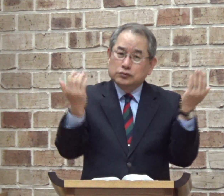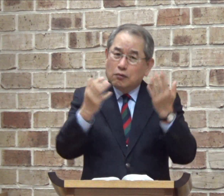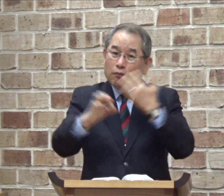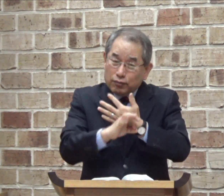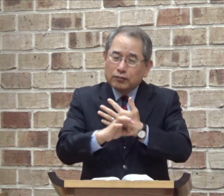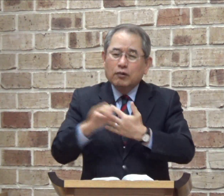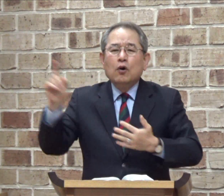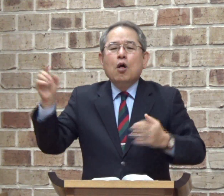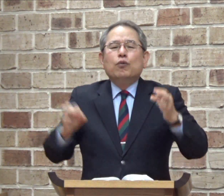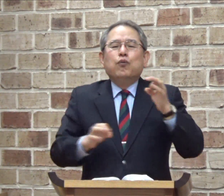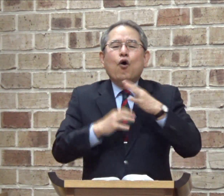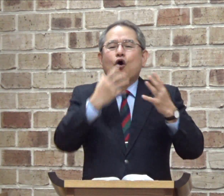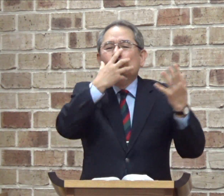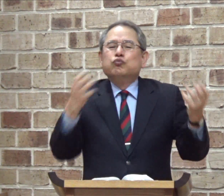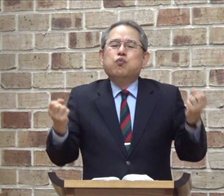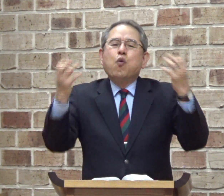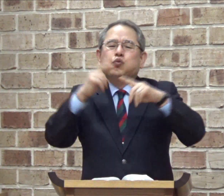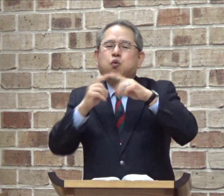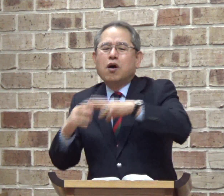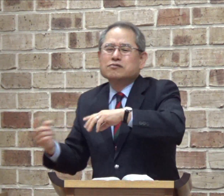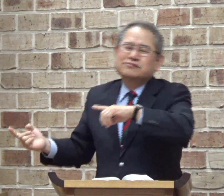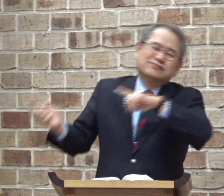목사님께서는 이동희 목사님이신데